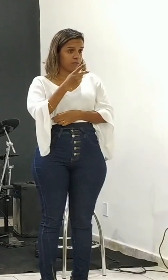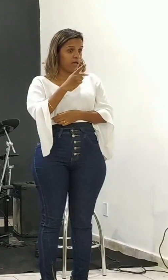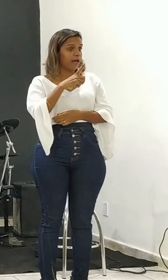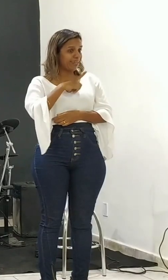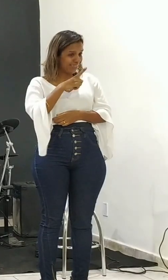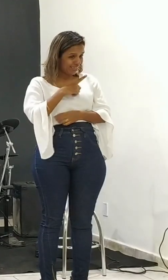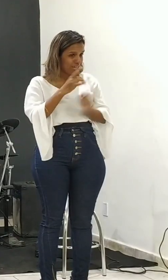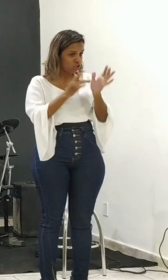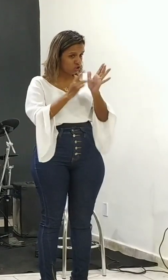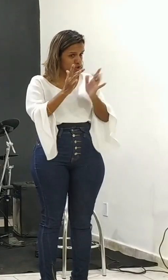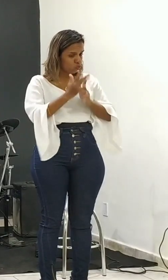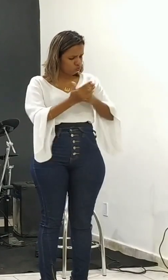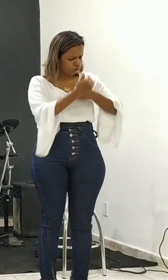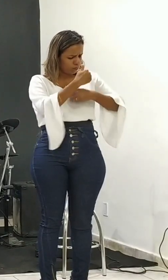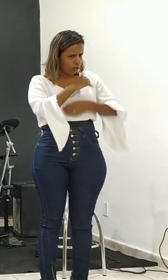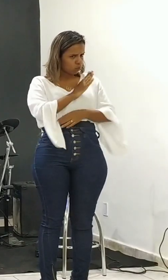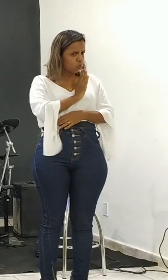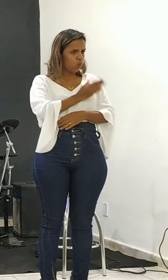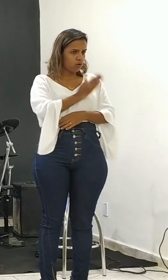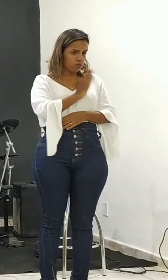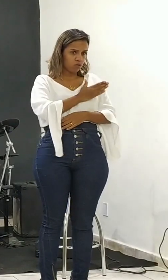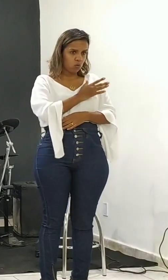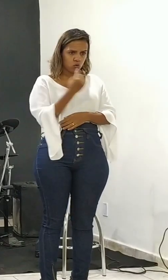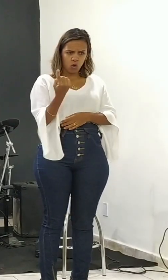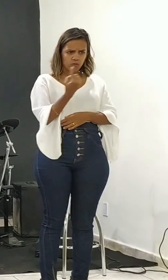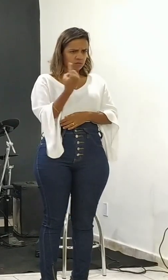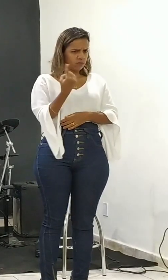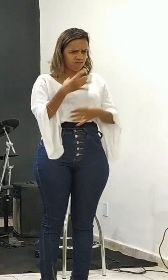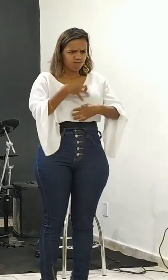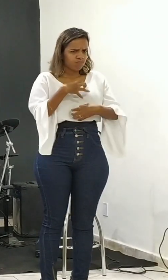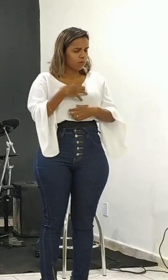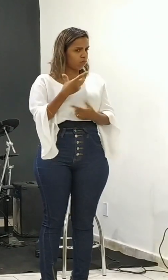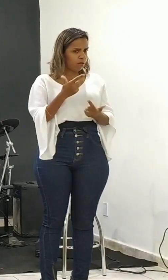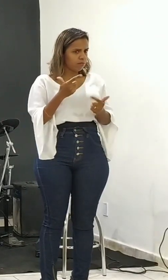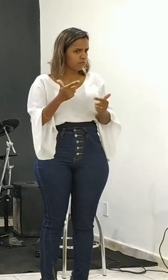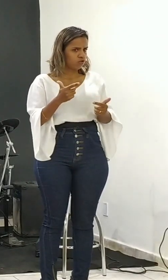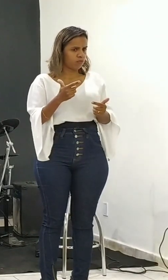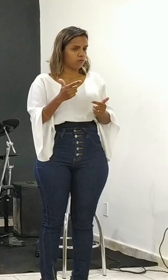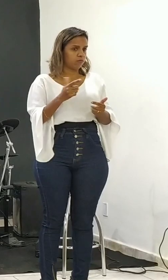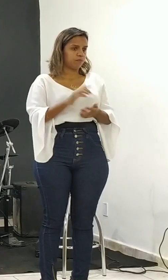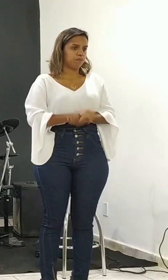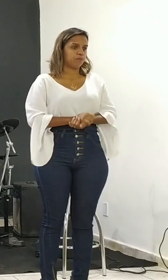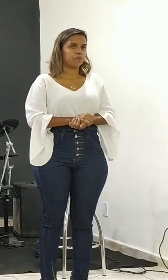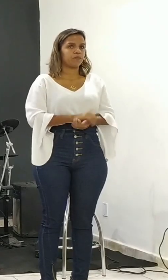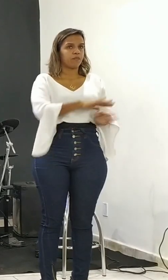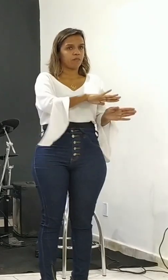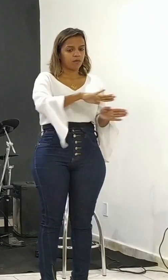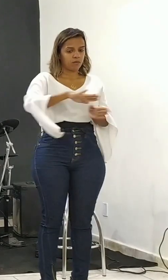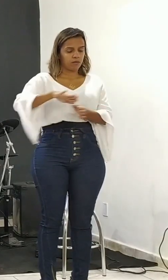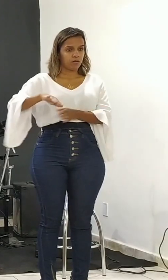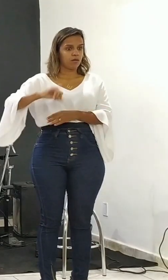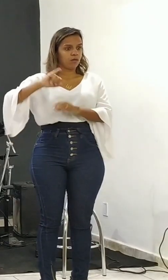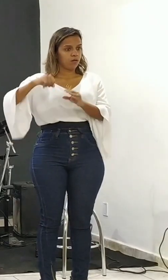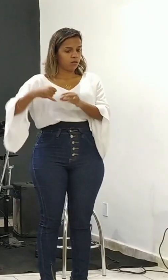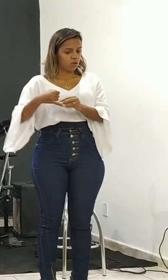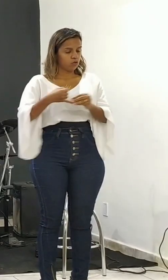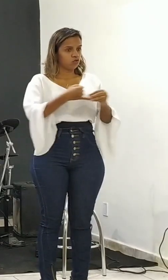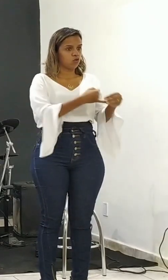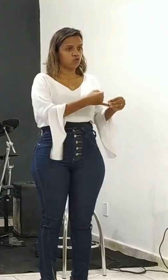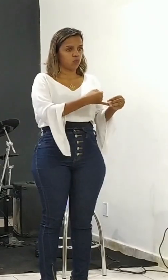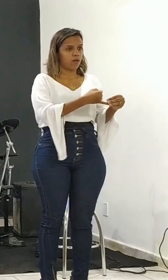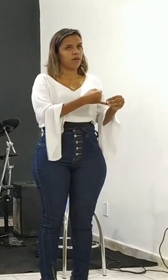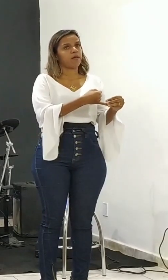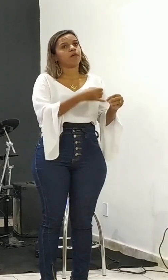tem Jesus no seu coração não estará mais só. Josué capítulo 1, versículo 9. Josué capítulo